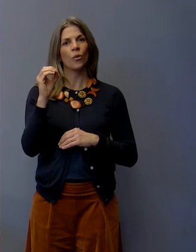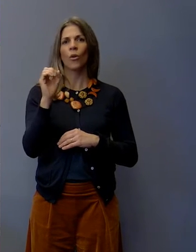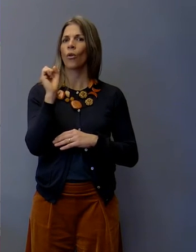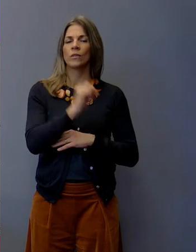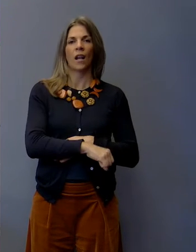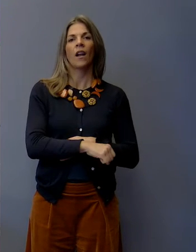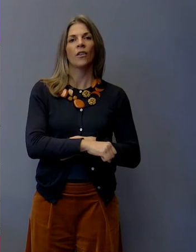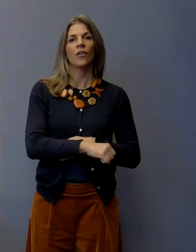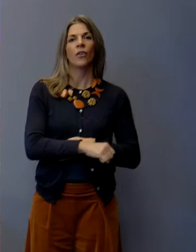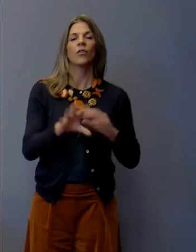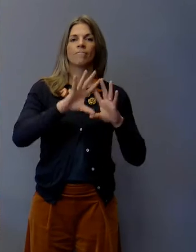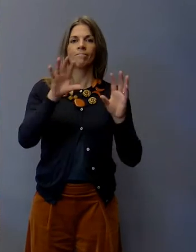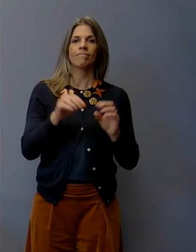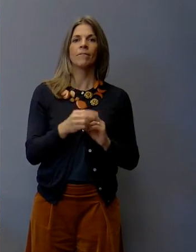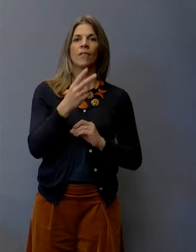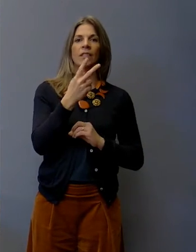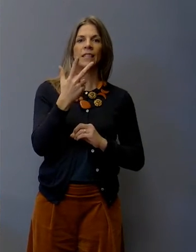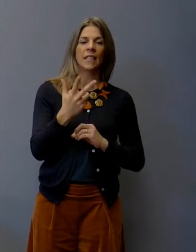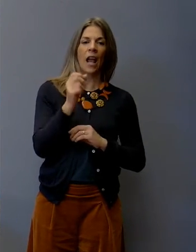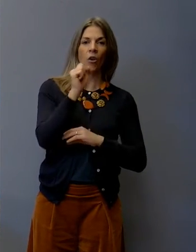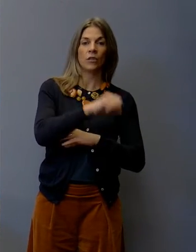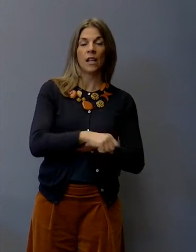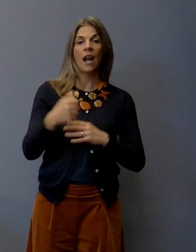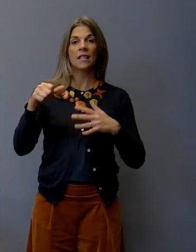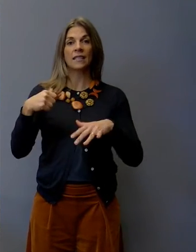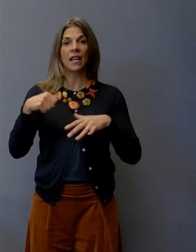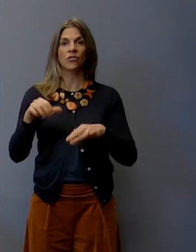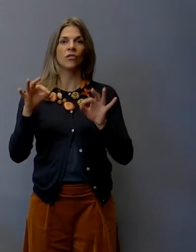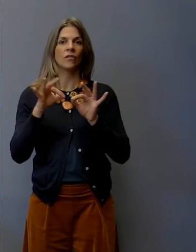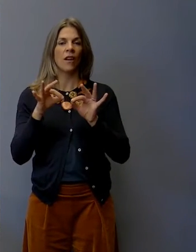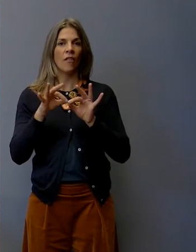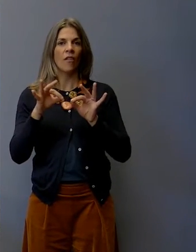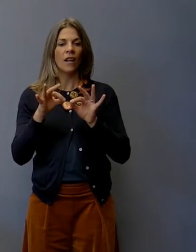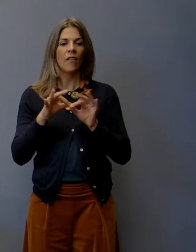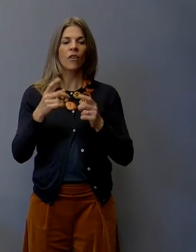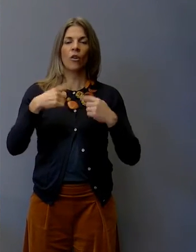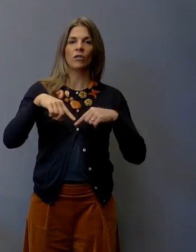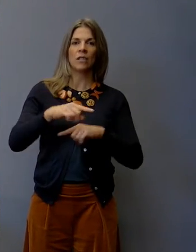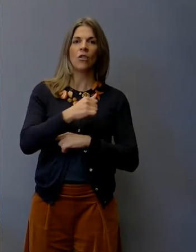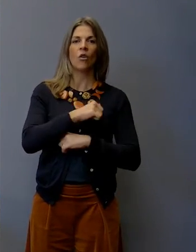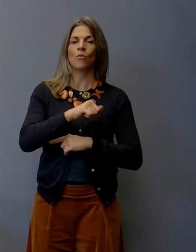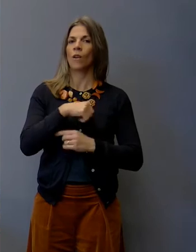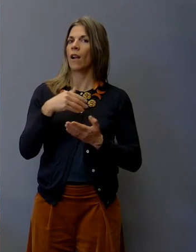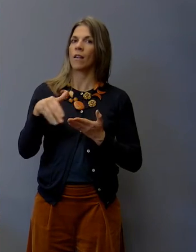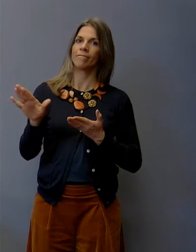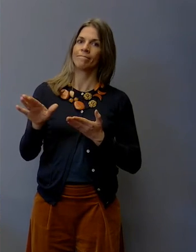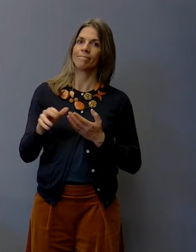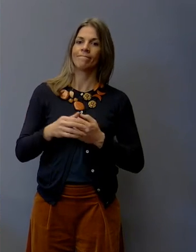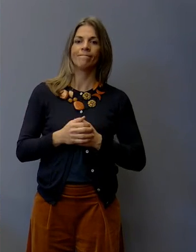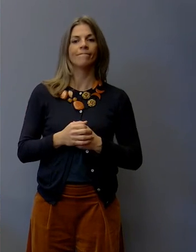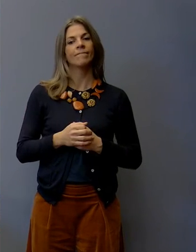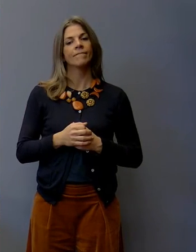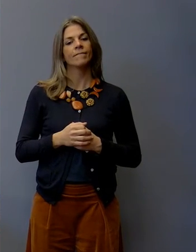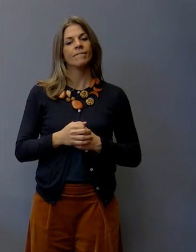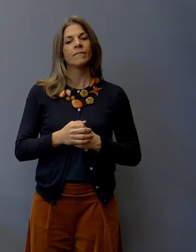323 voti contrari 16 favorevoli il consiglio comunale respinge in un po di